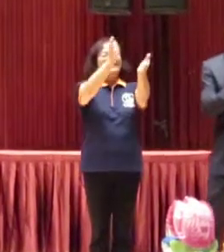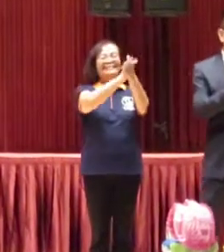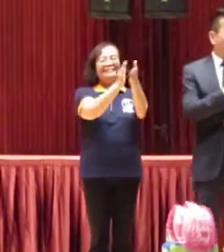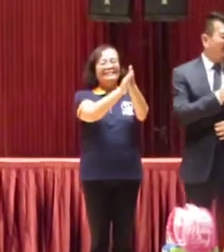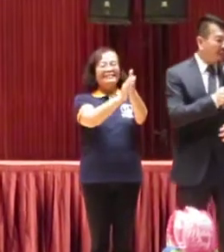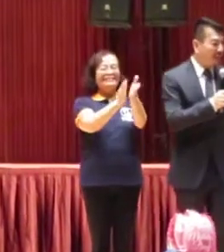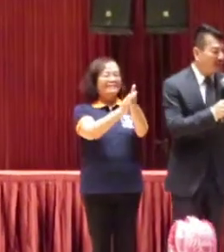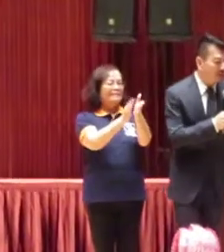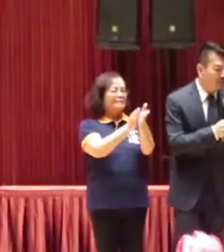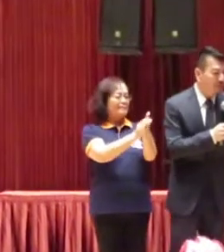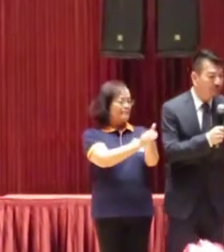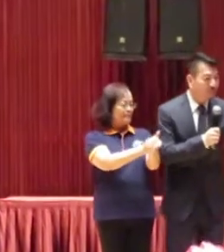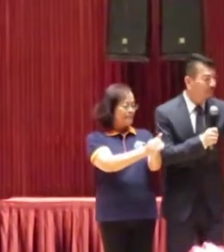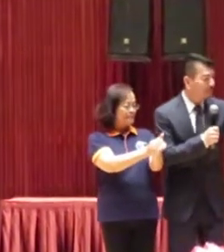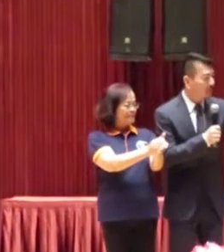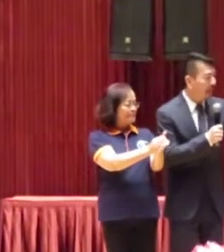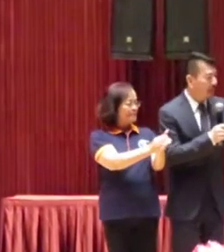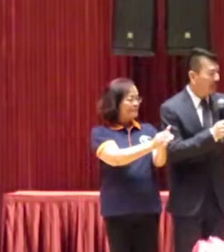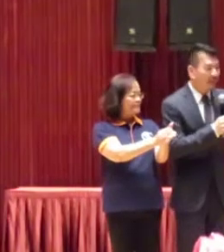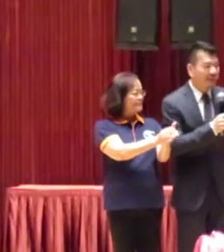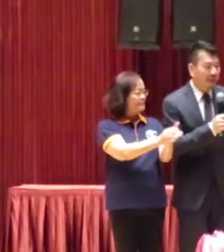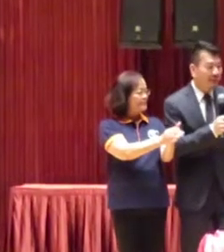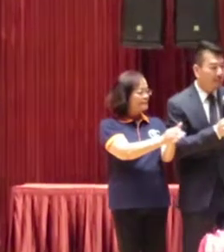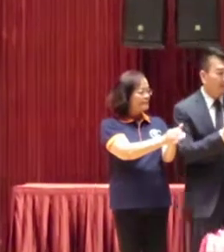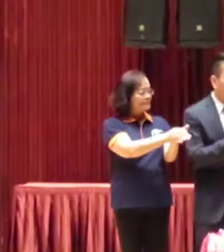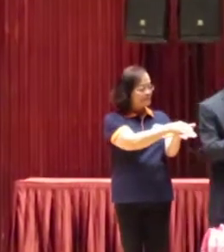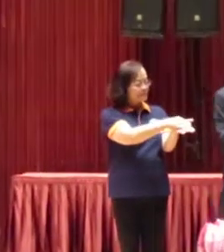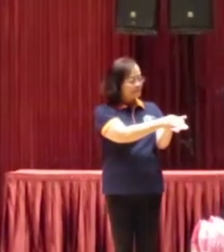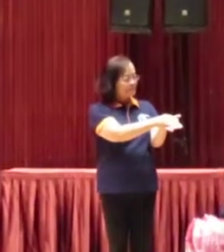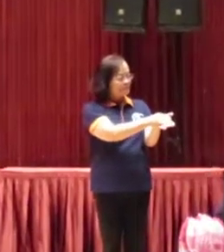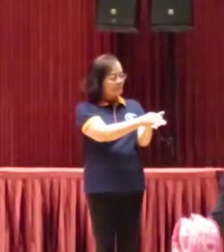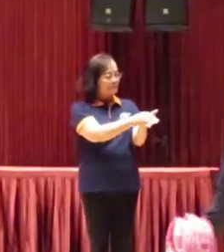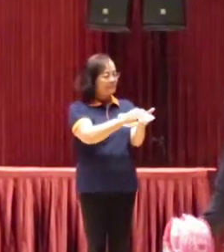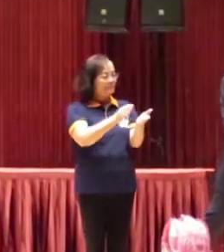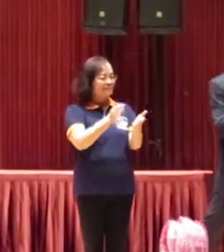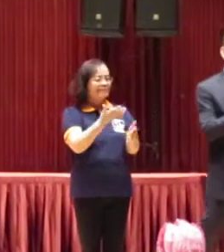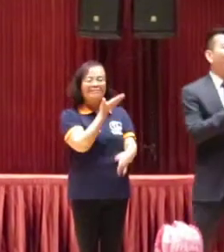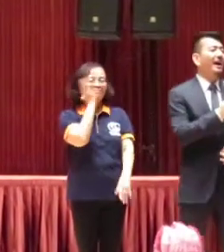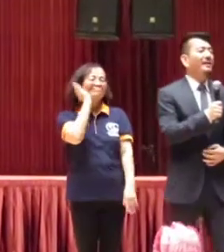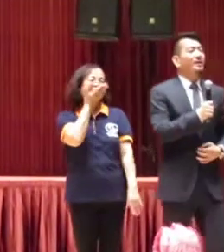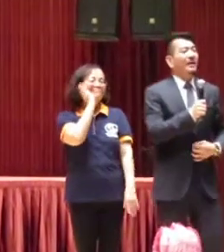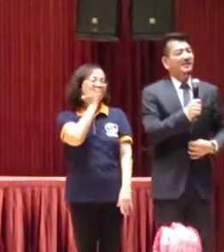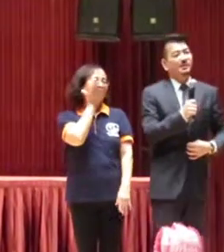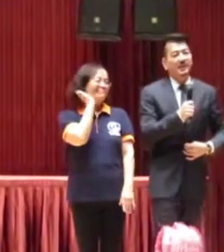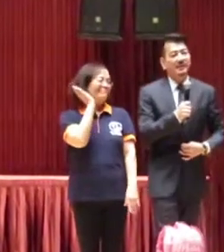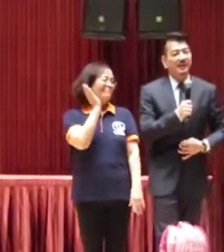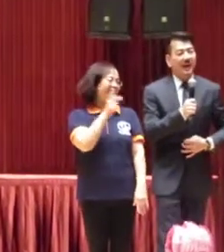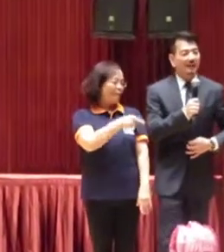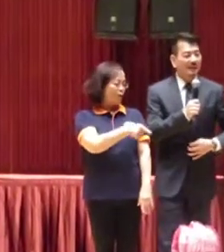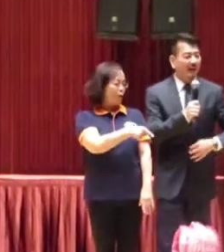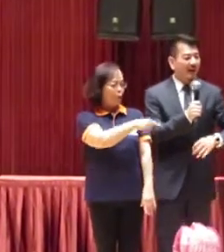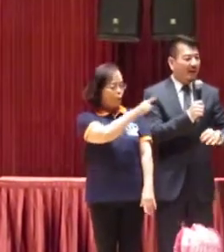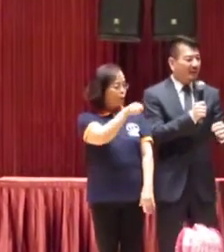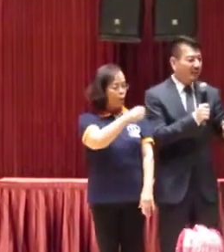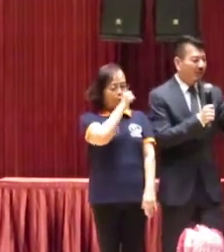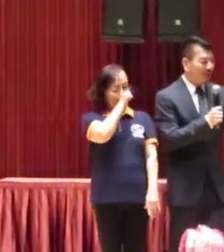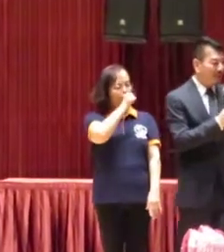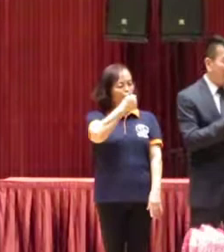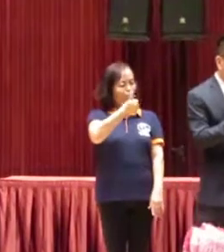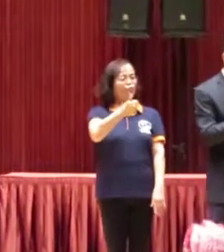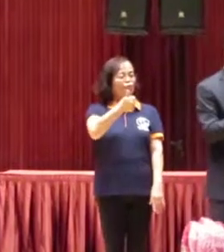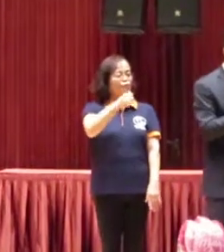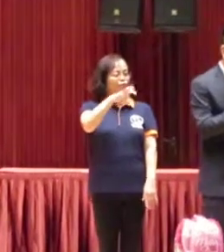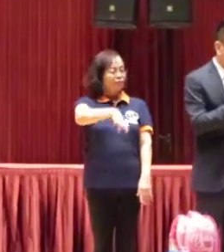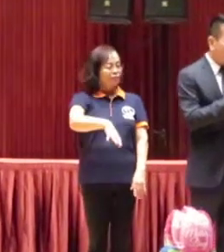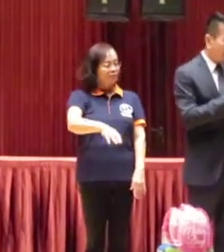嗨。那这边是，这边是啊，清水哈，哇，清水也是一个好地方啊。清水妈